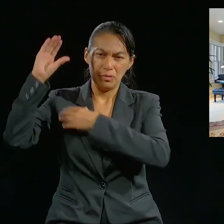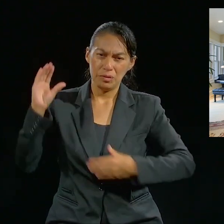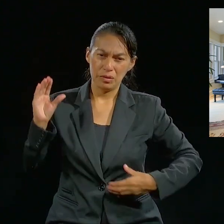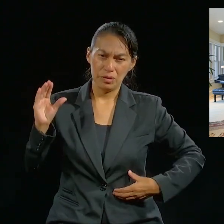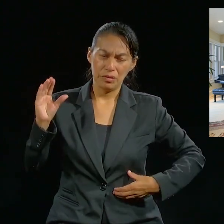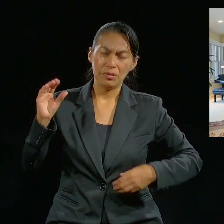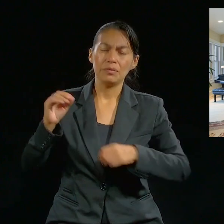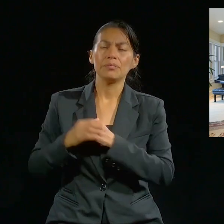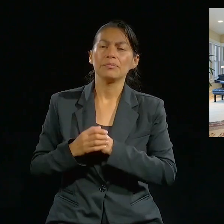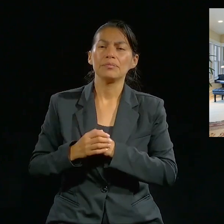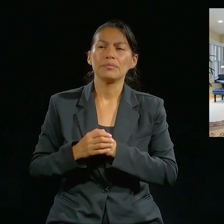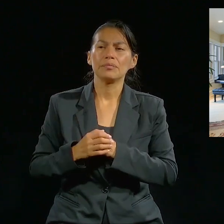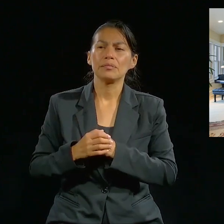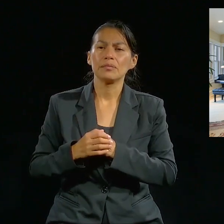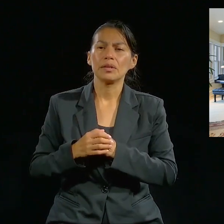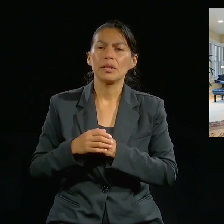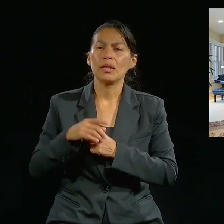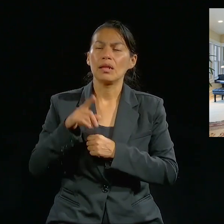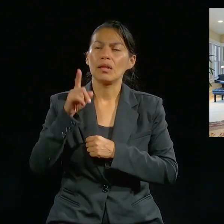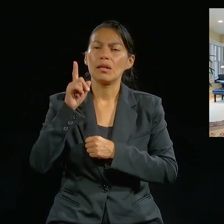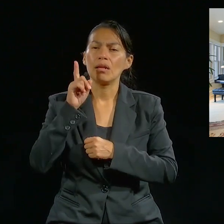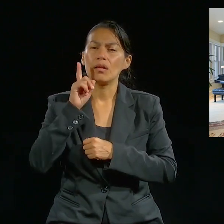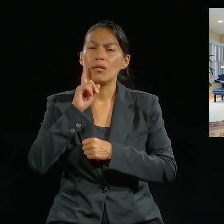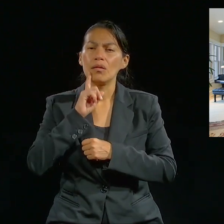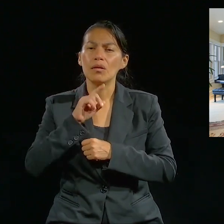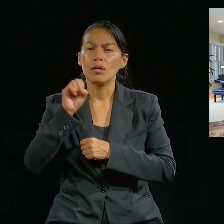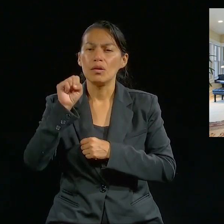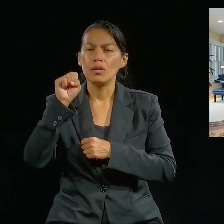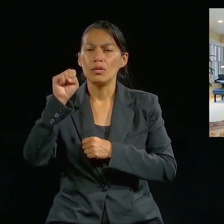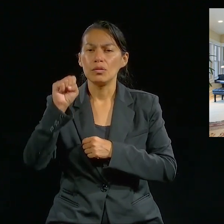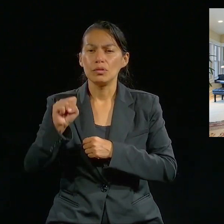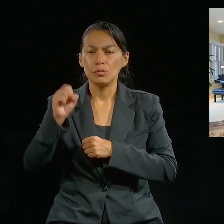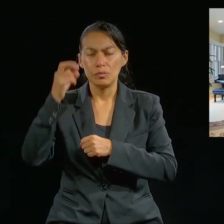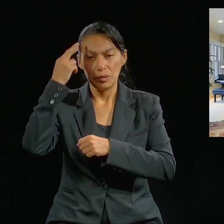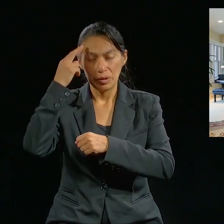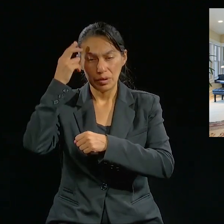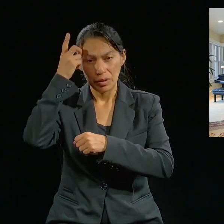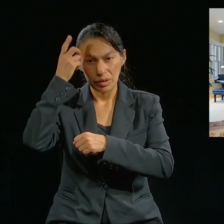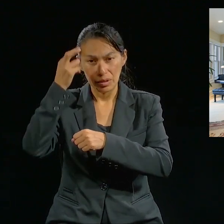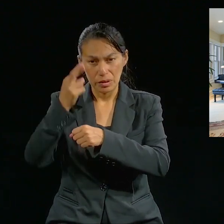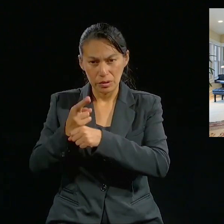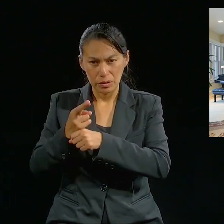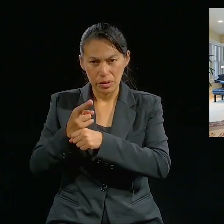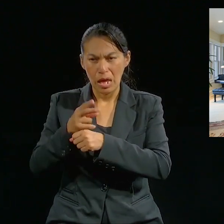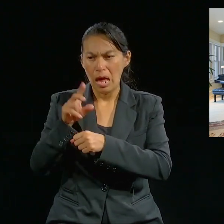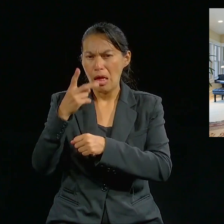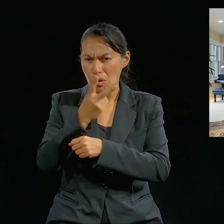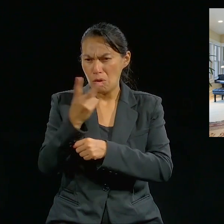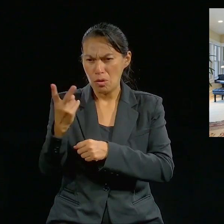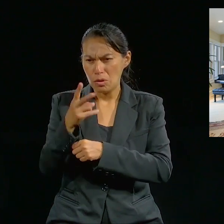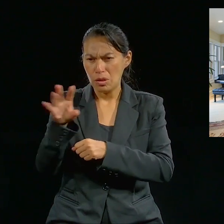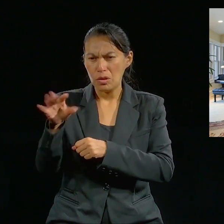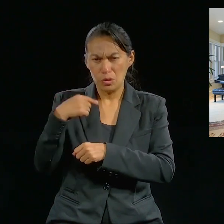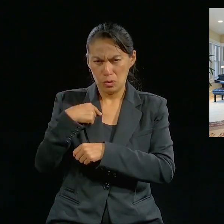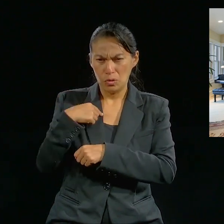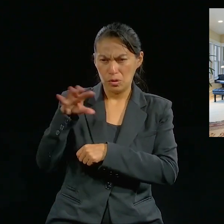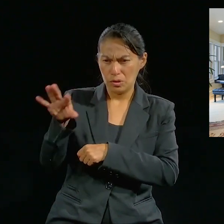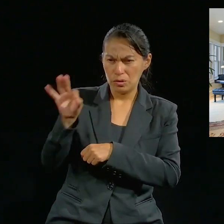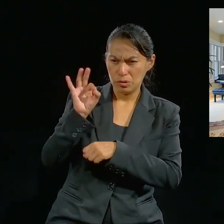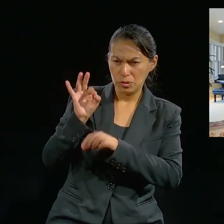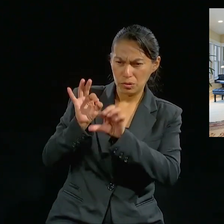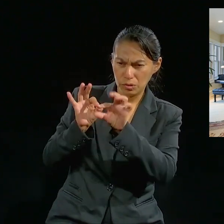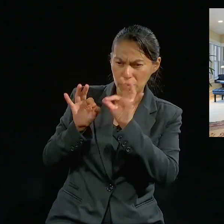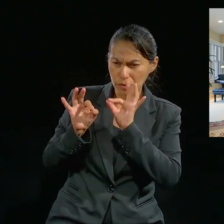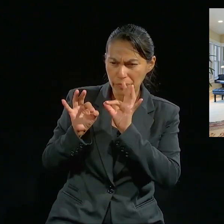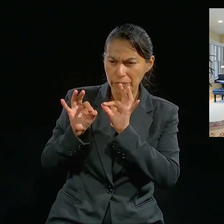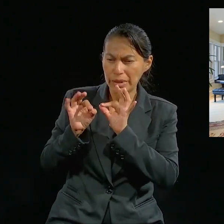quien era la subdirectora, para que ellas pudieran ser mis consejeras. Yo recordaba